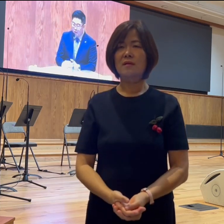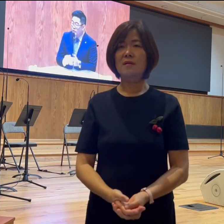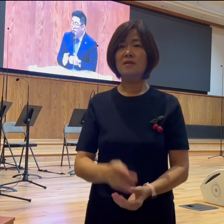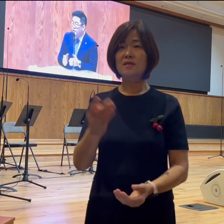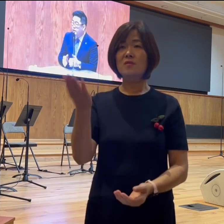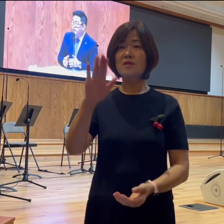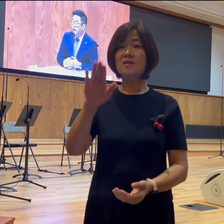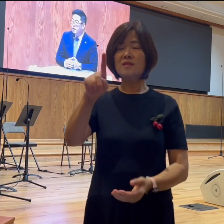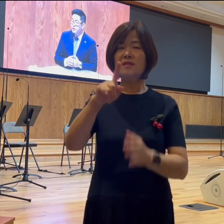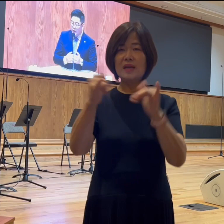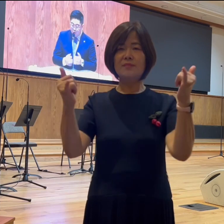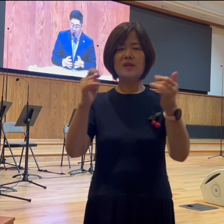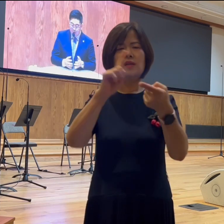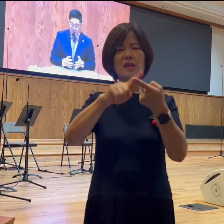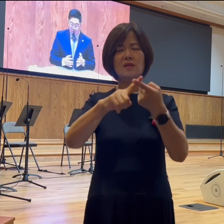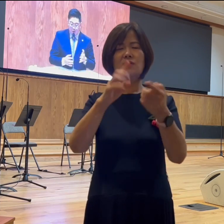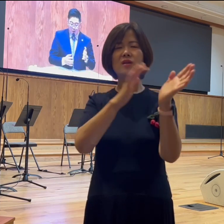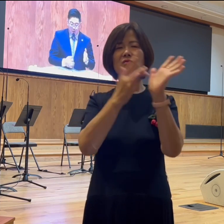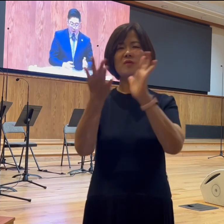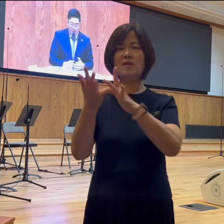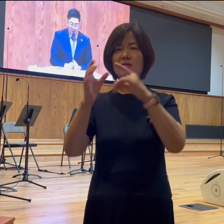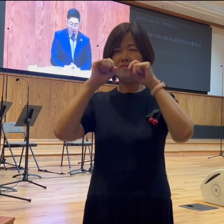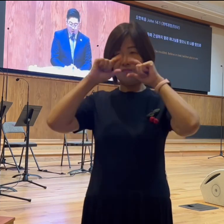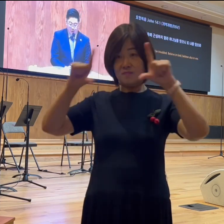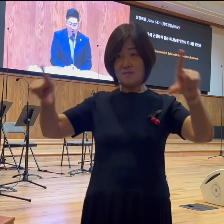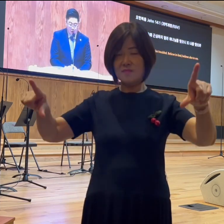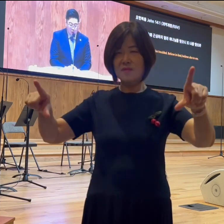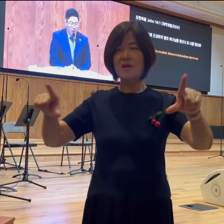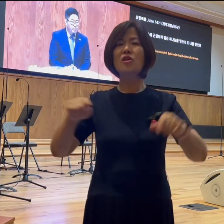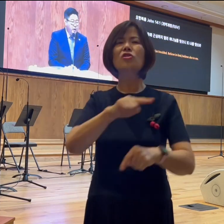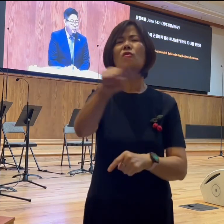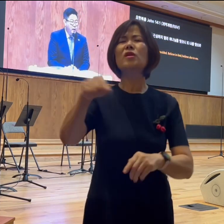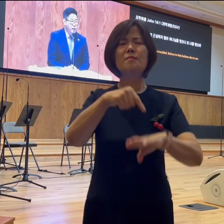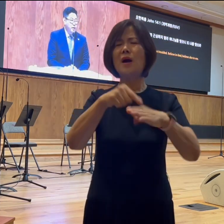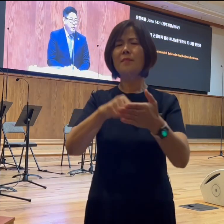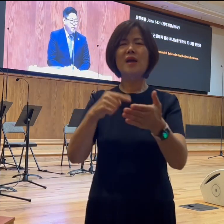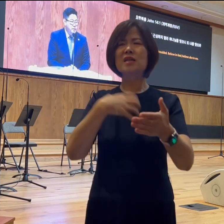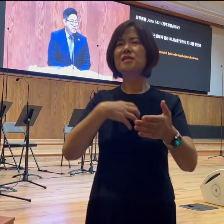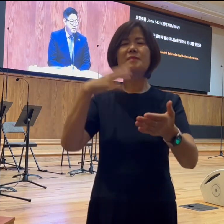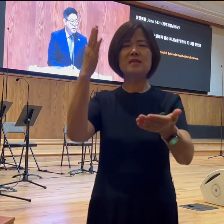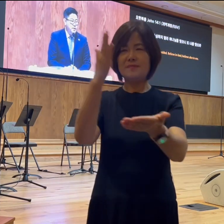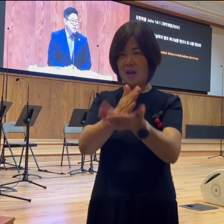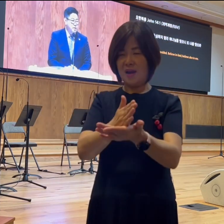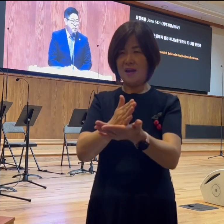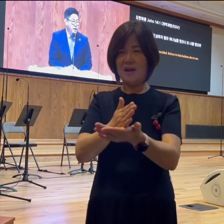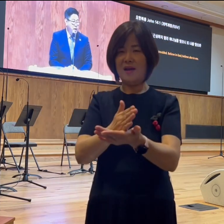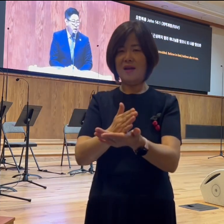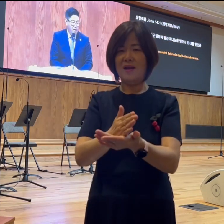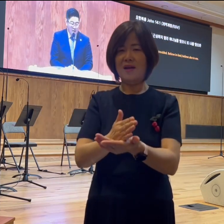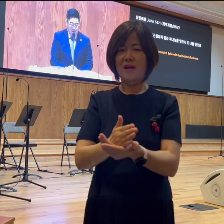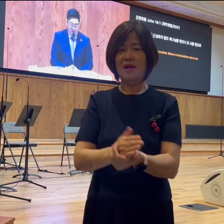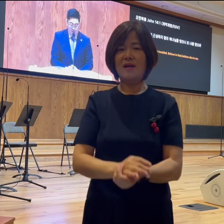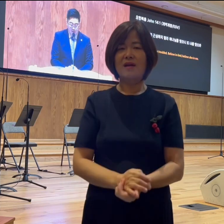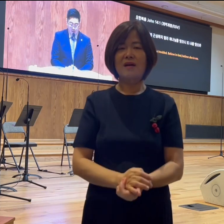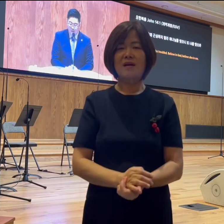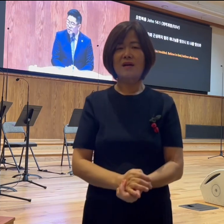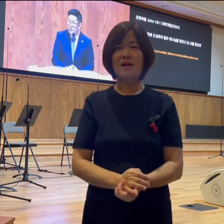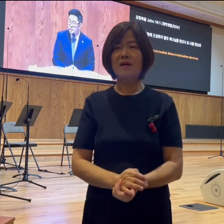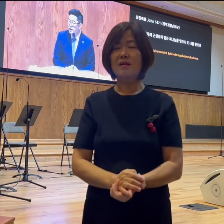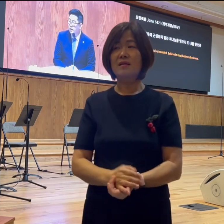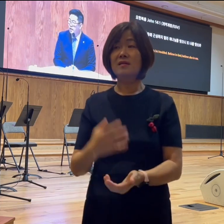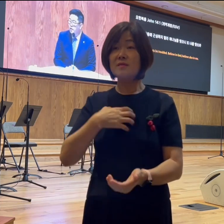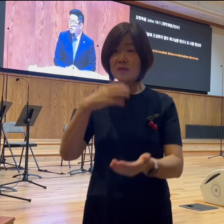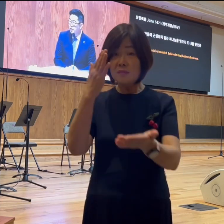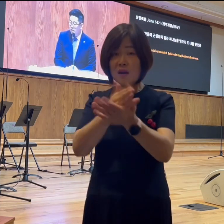그리고 그런 그들을 향해서 예수님께서 말씀하셨어요. 너희는 마음에 근심하지 말라, 근심하지